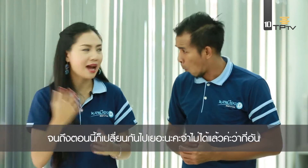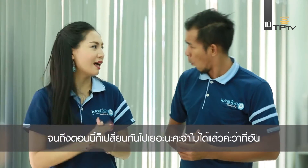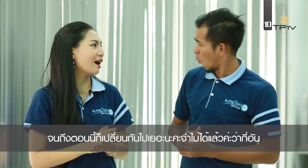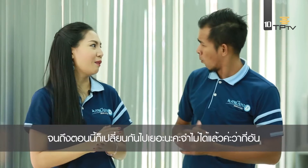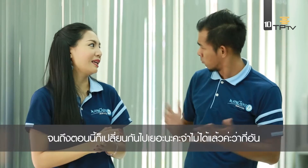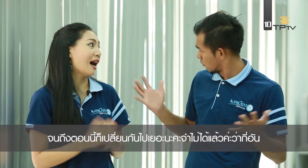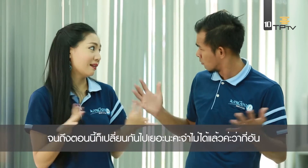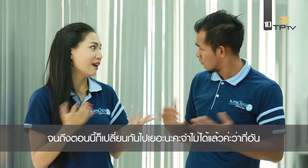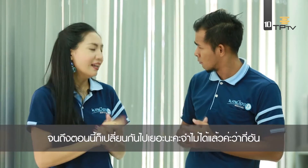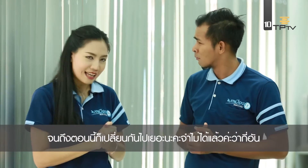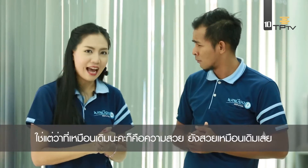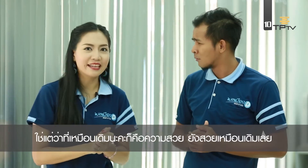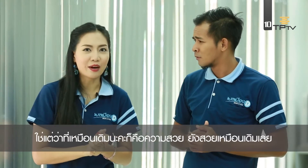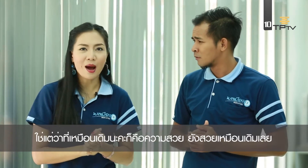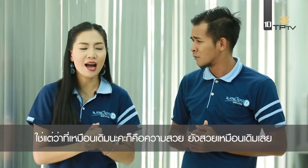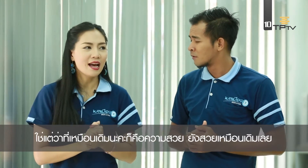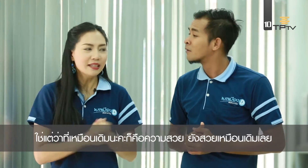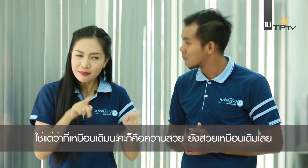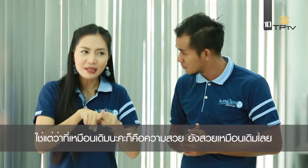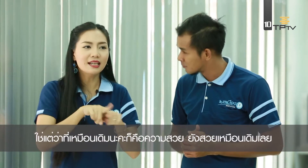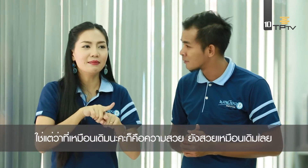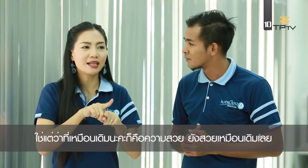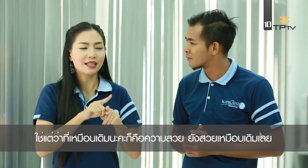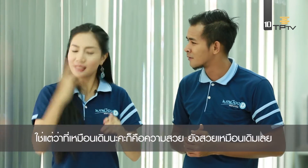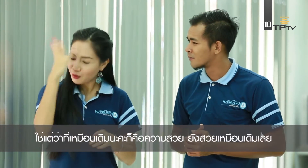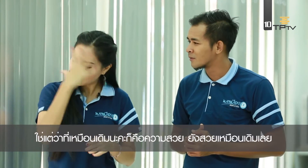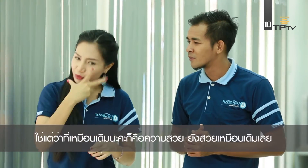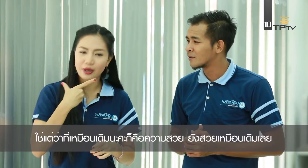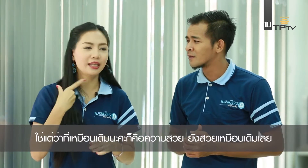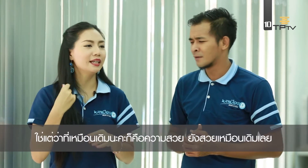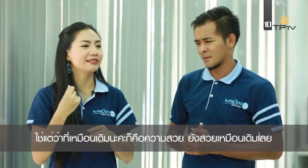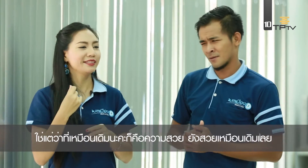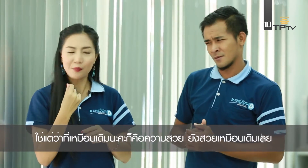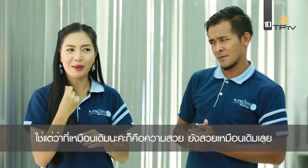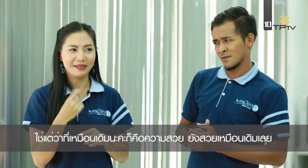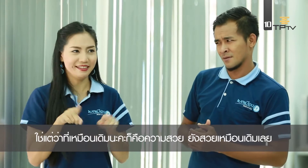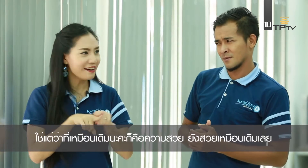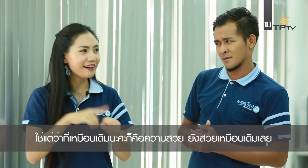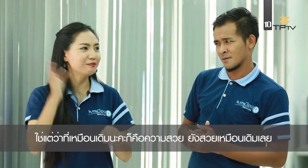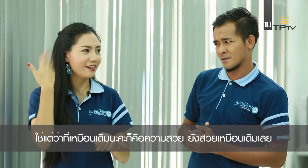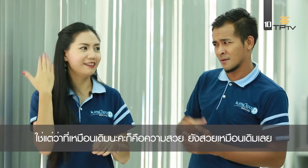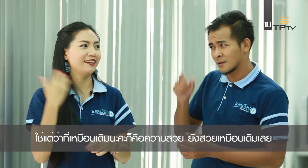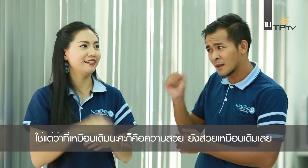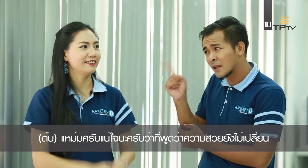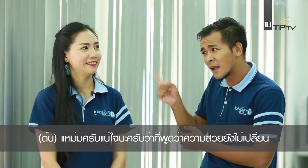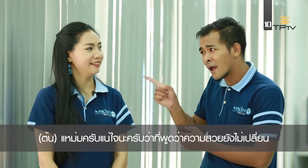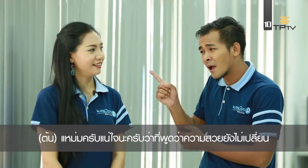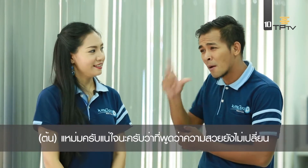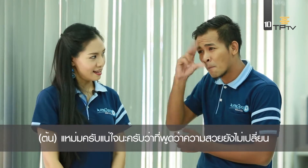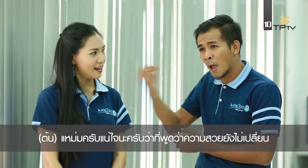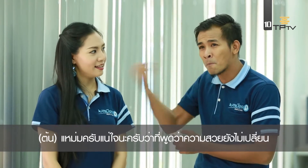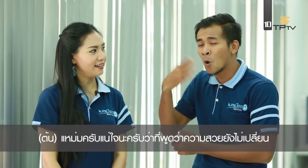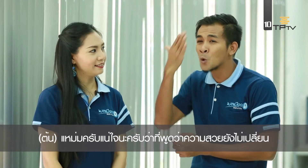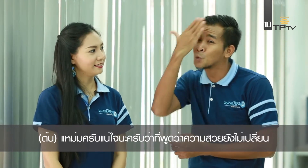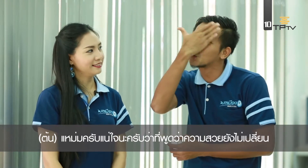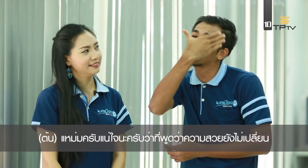ำไม่ได้แล้วค่ะว่ากี่อันใช่แต่ว่าที่เหมือนเดิมนะคะก็คือความสวยยังสวยเหมือนเดิมเลย แมมครับแน่